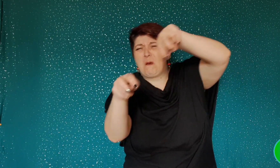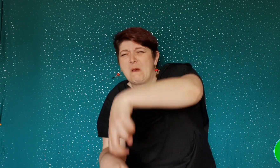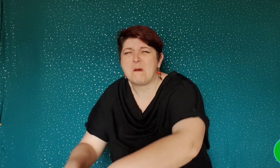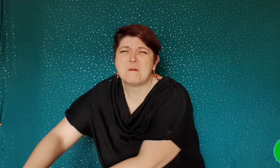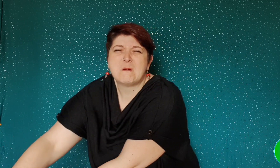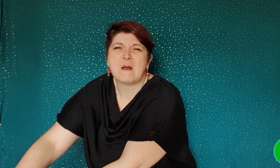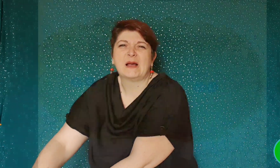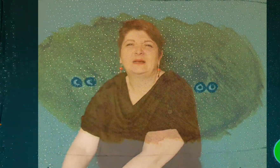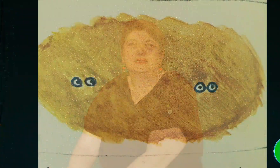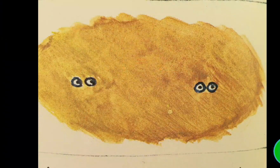courant.